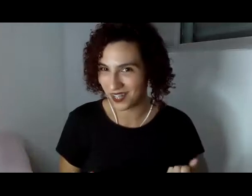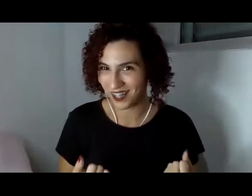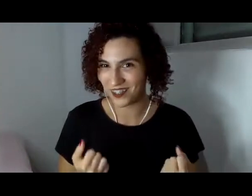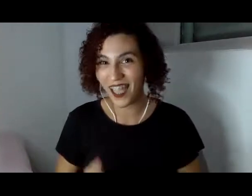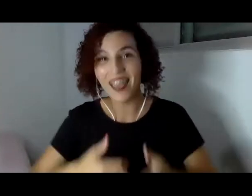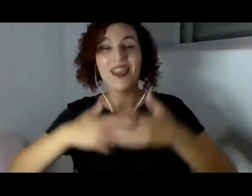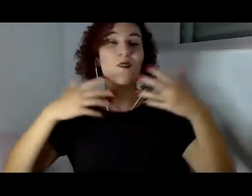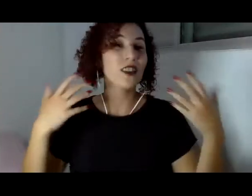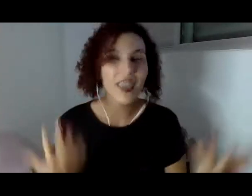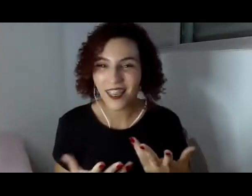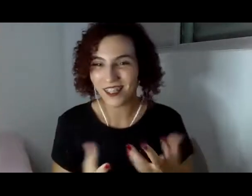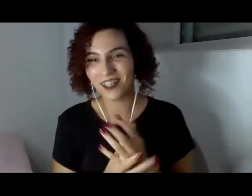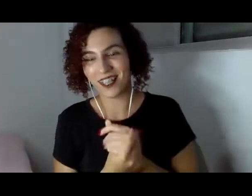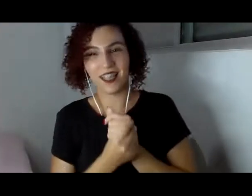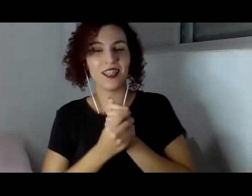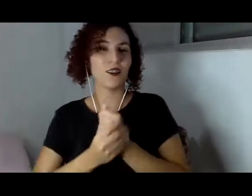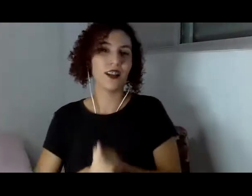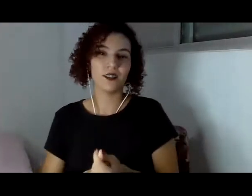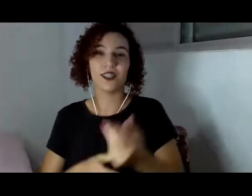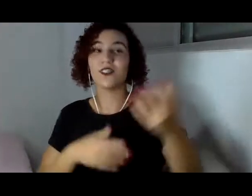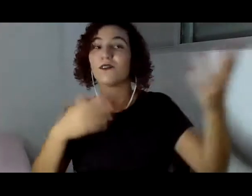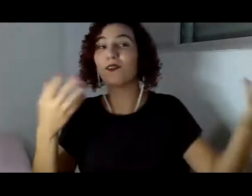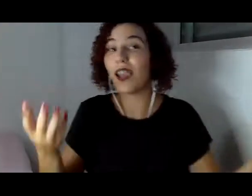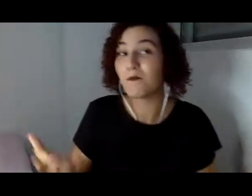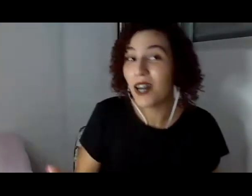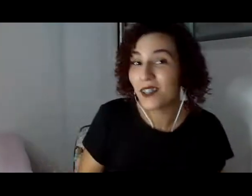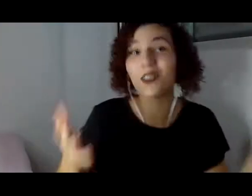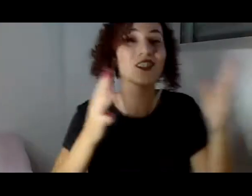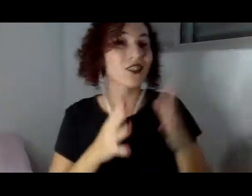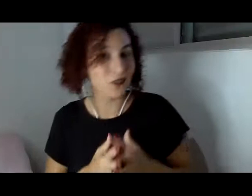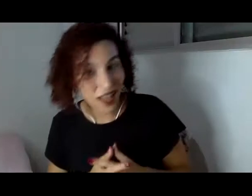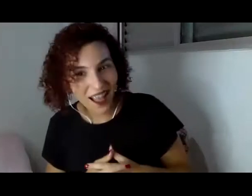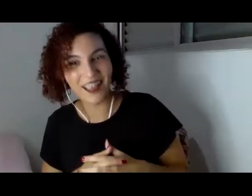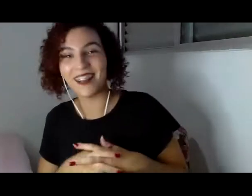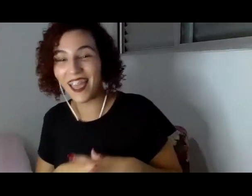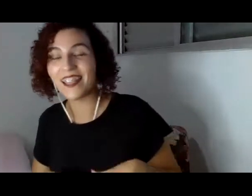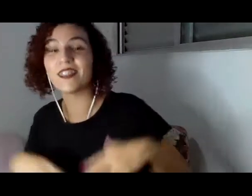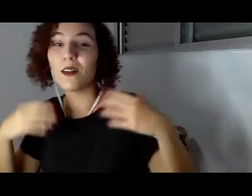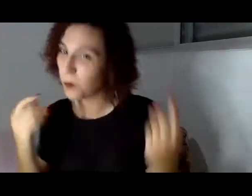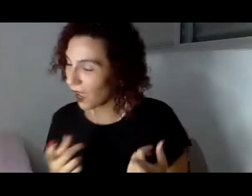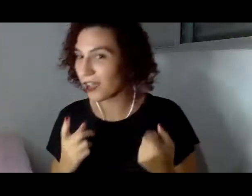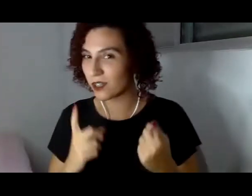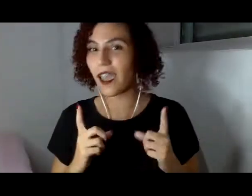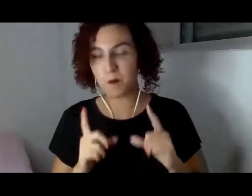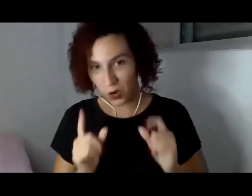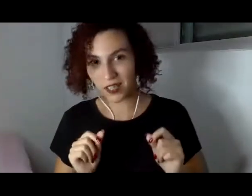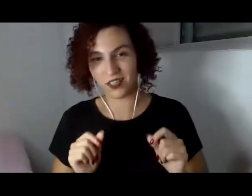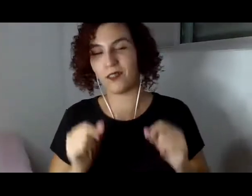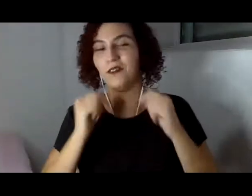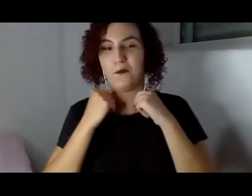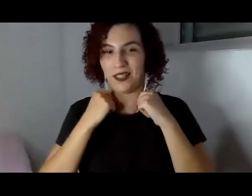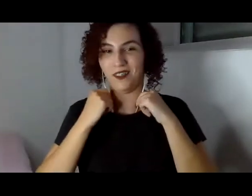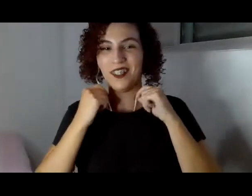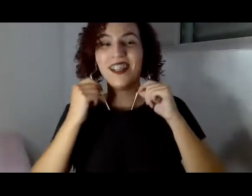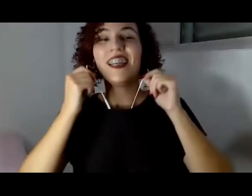está pisando, né? Com quem que a gente está se relacionando, se a gente vai falar manso, se a gente não vai, né? Então, acho que é importante